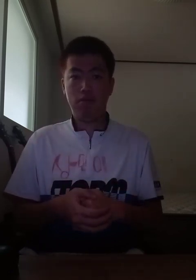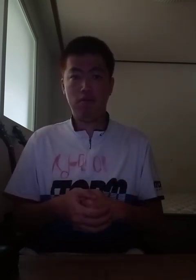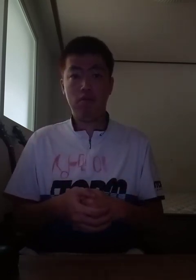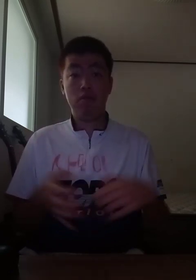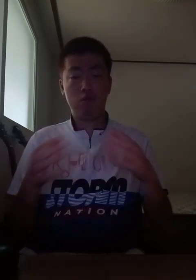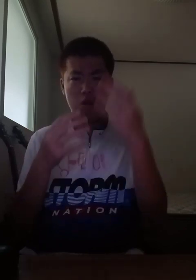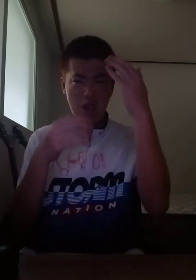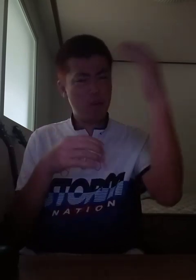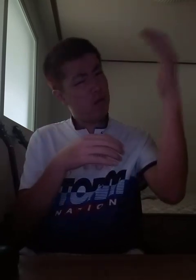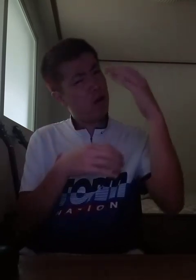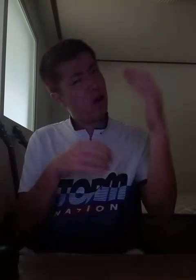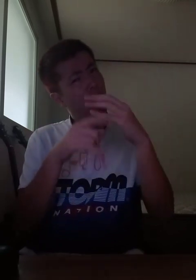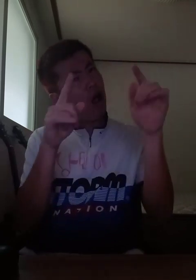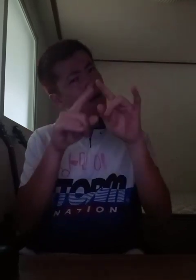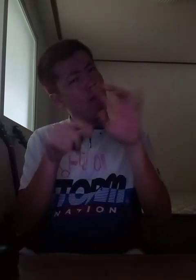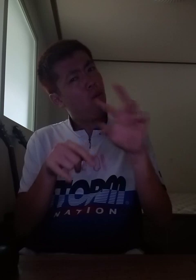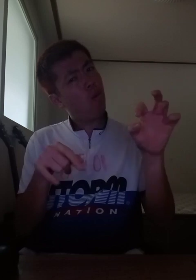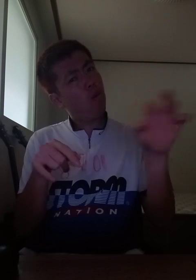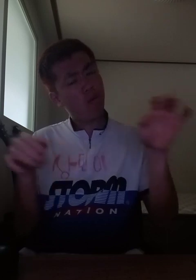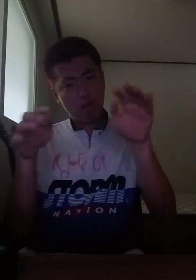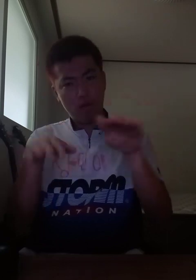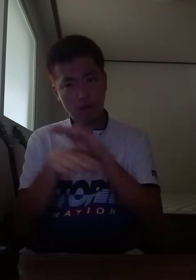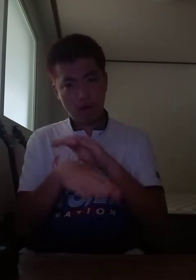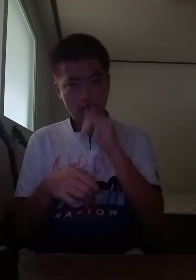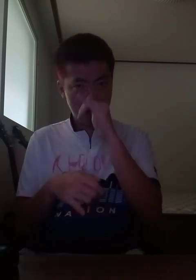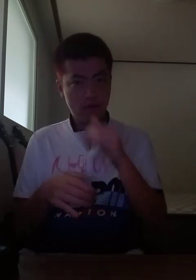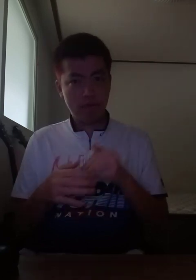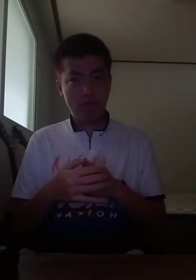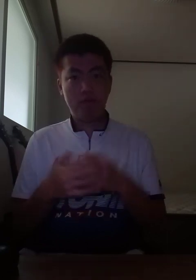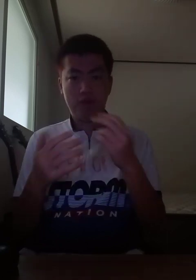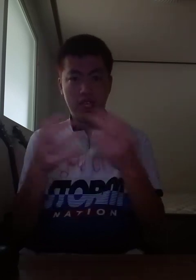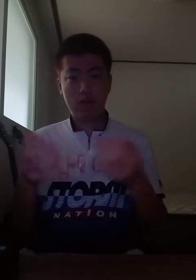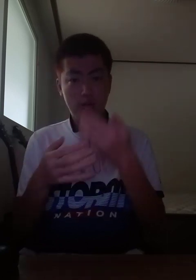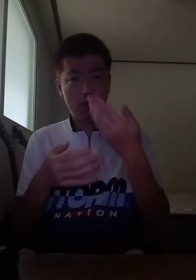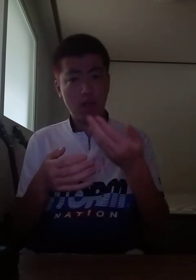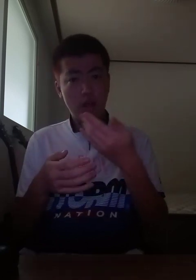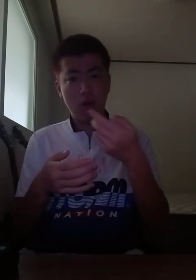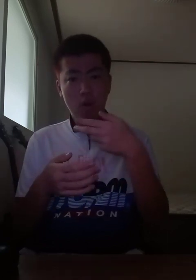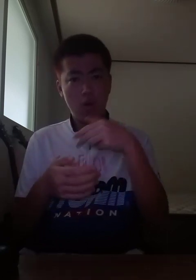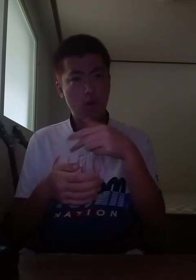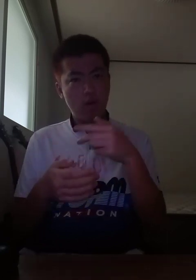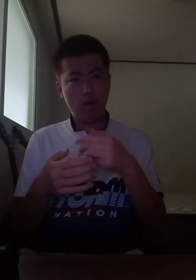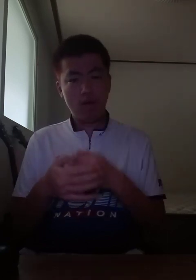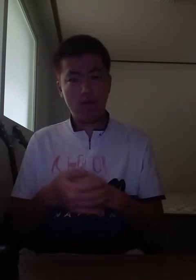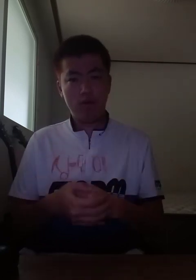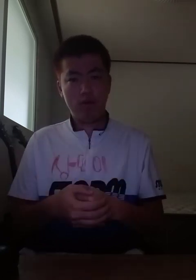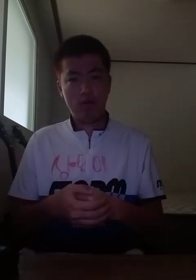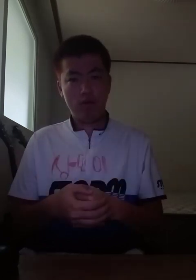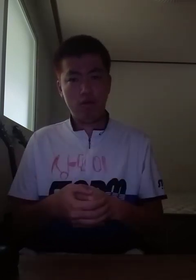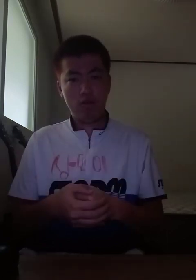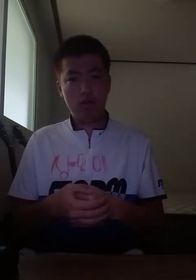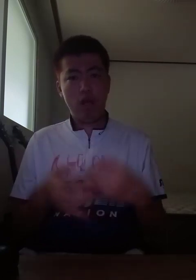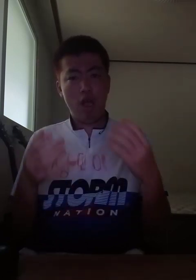뙤약볕을 피해 주민들이 삼삼오오 모여 있습니다. 서로 안부를 묻자 물을 뜨러 갔다고 말합니다. 이제 어르신들이 물